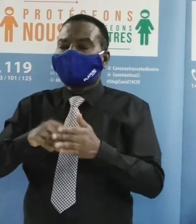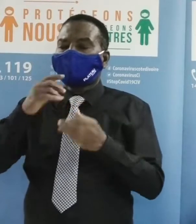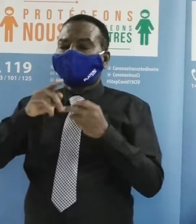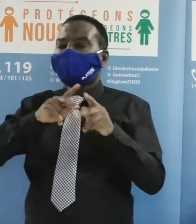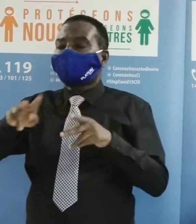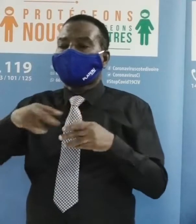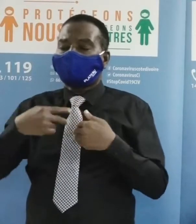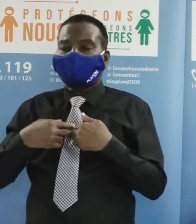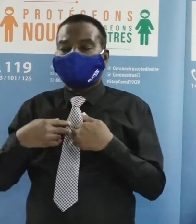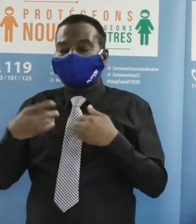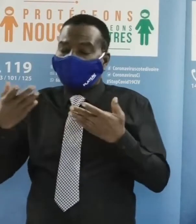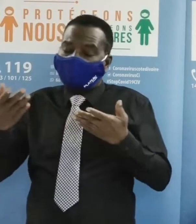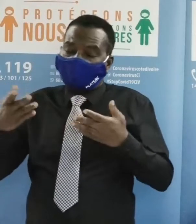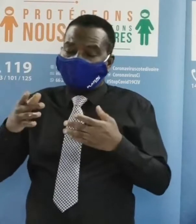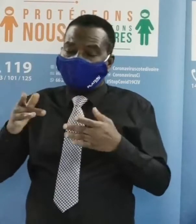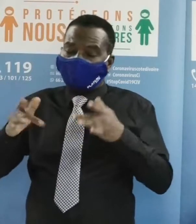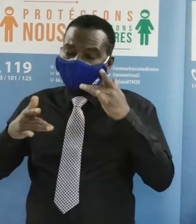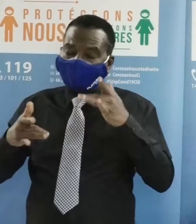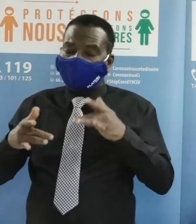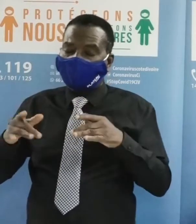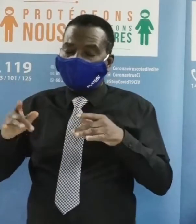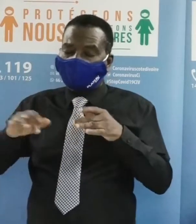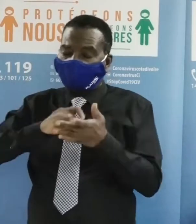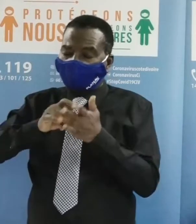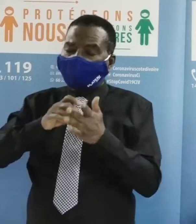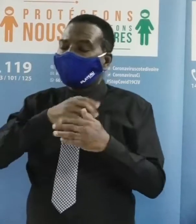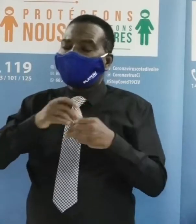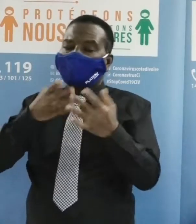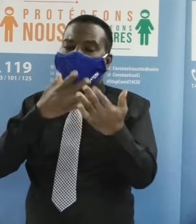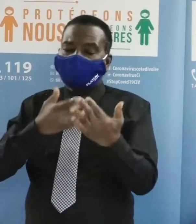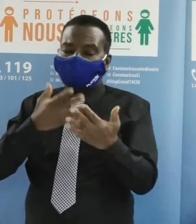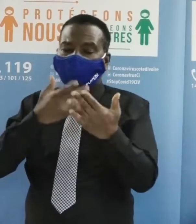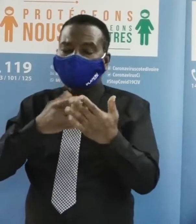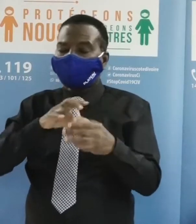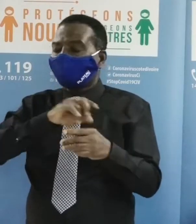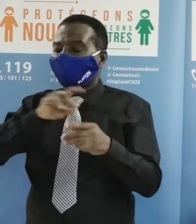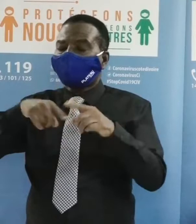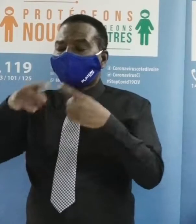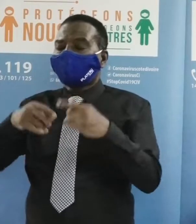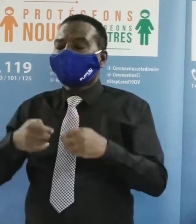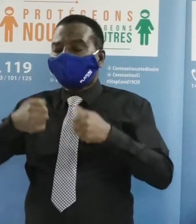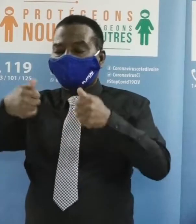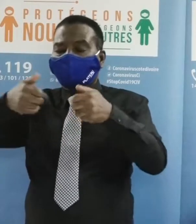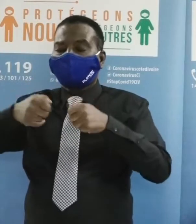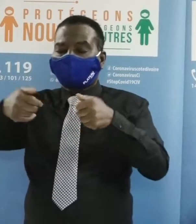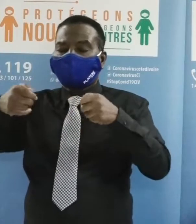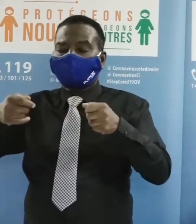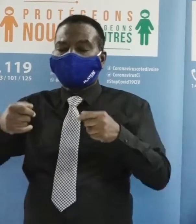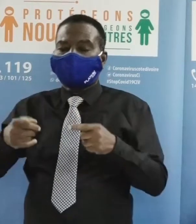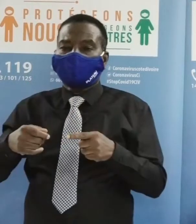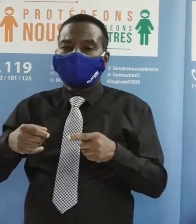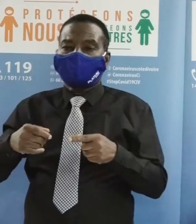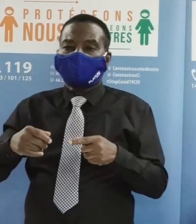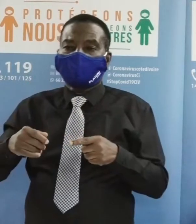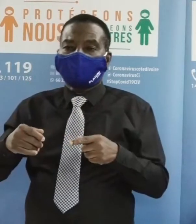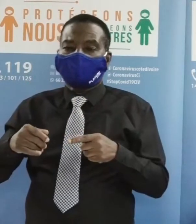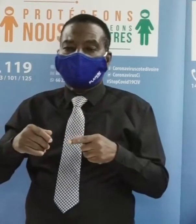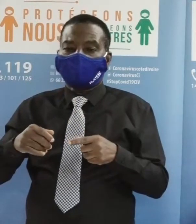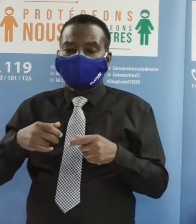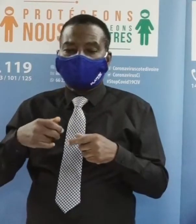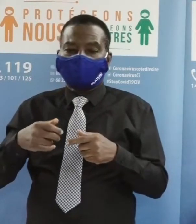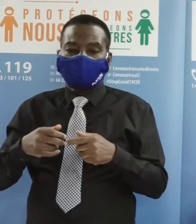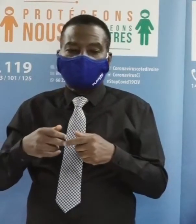quart du parc à quelques castings on va pas attendre en balles rapidement puisque c'est les patients qui développent les formes les plus